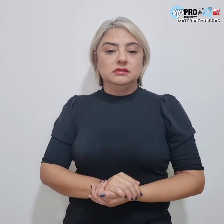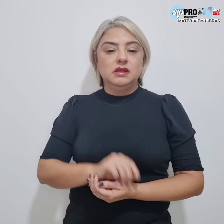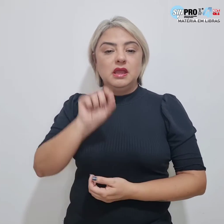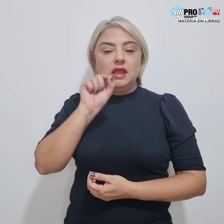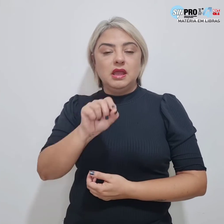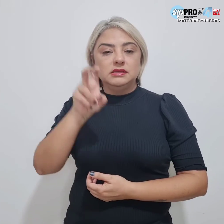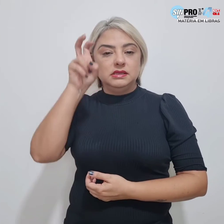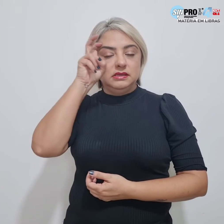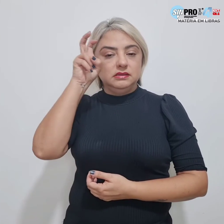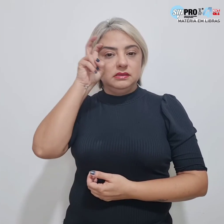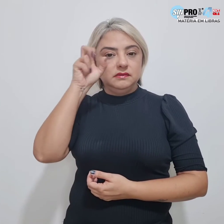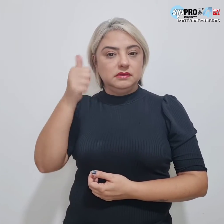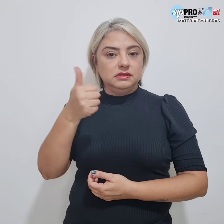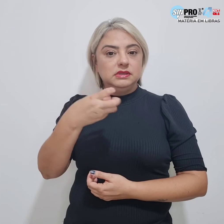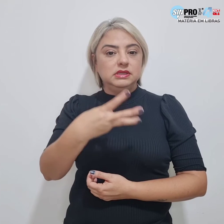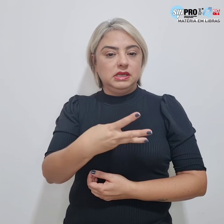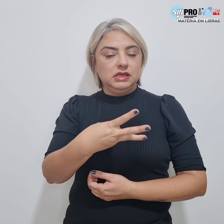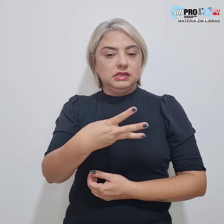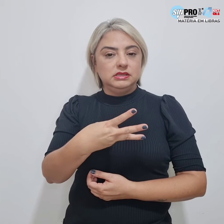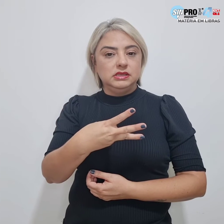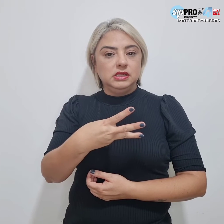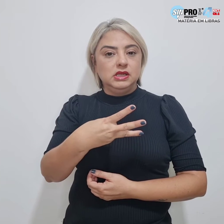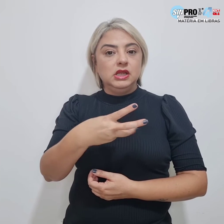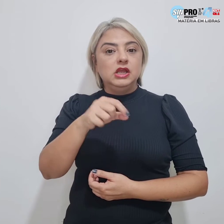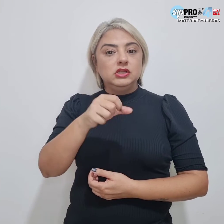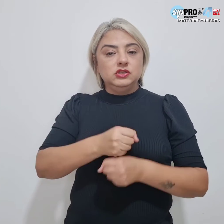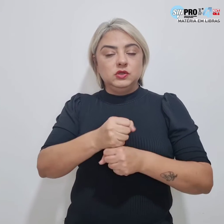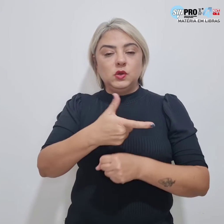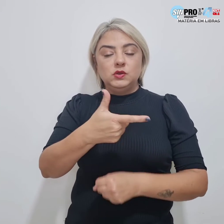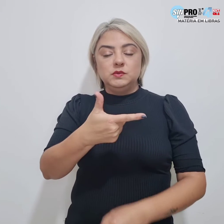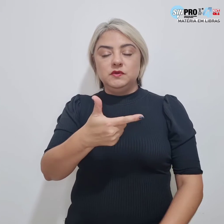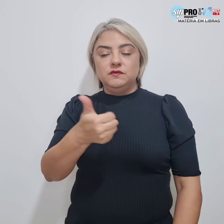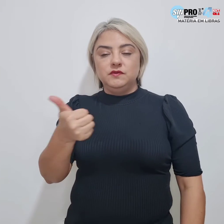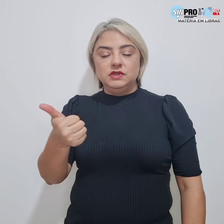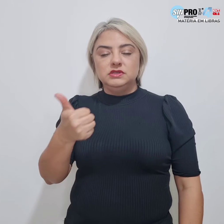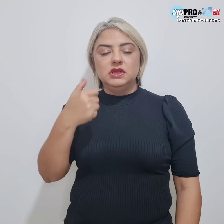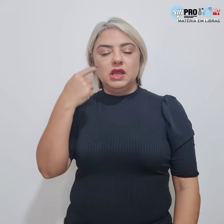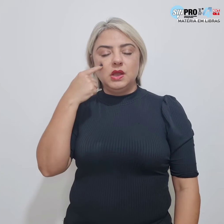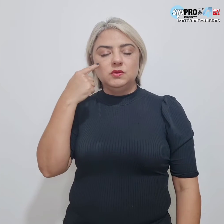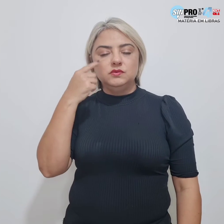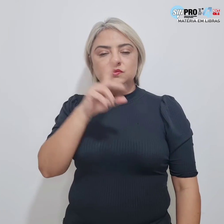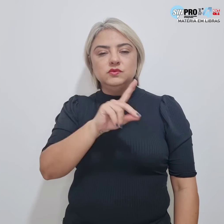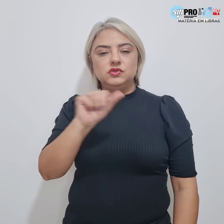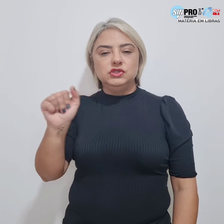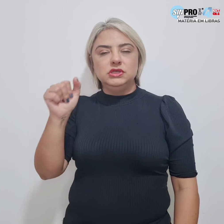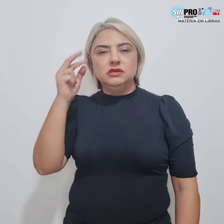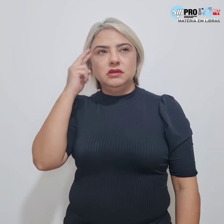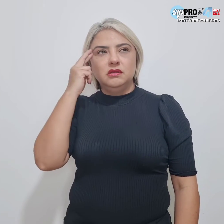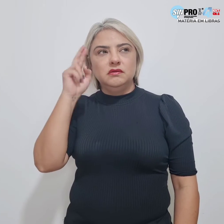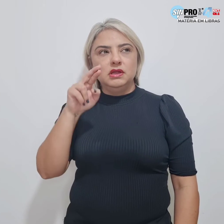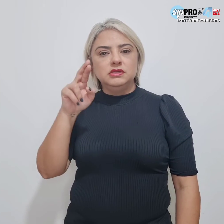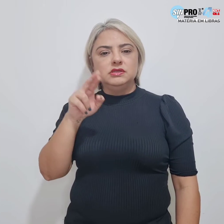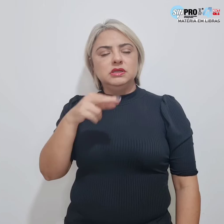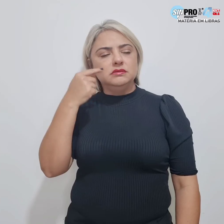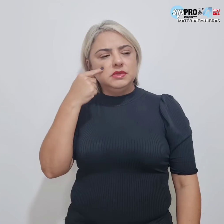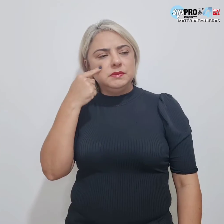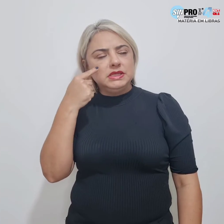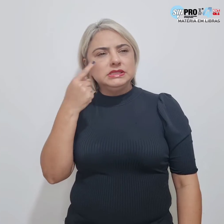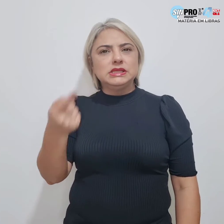Esta quinta-feira 13 de 2021 é dia de refletirmos e levarmos à sociedade a